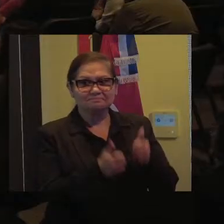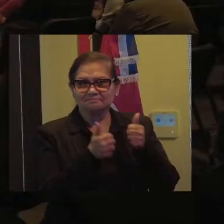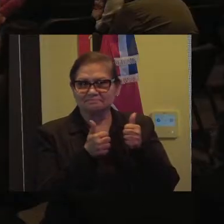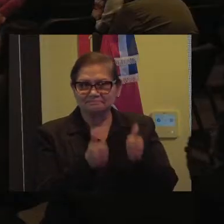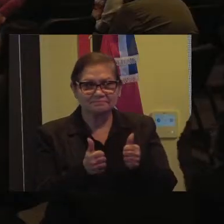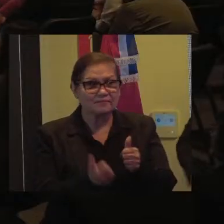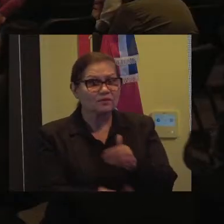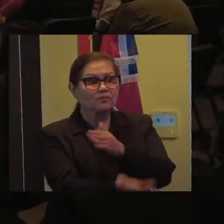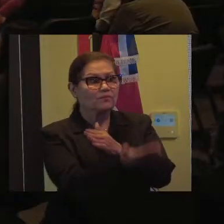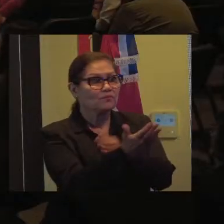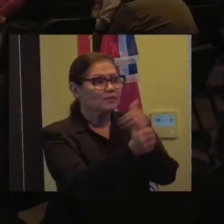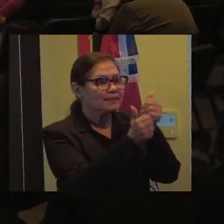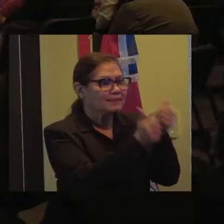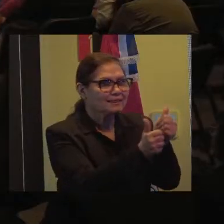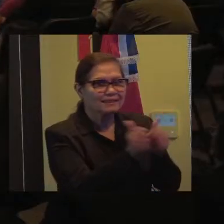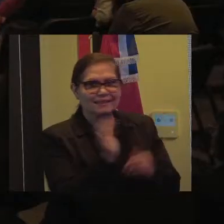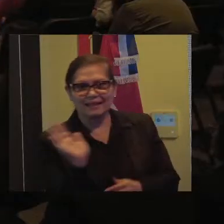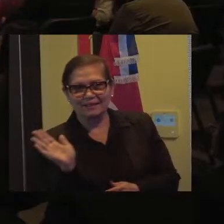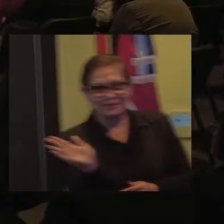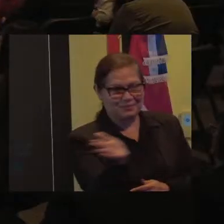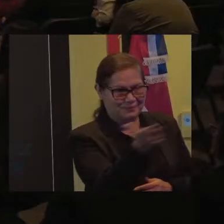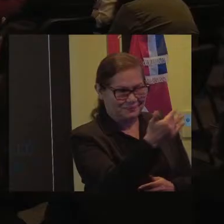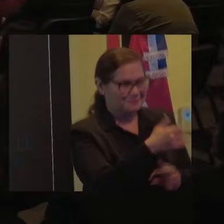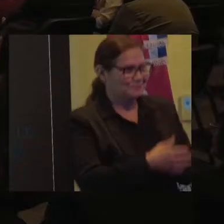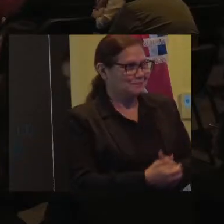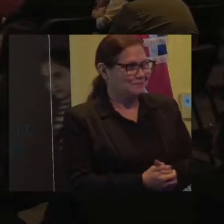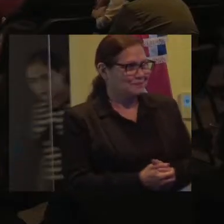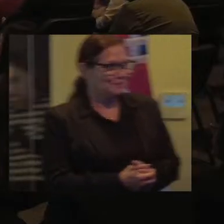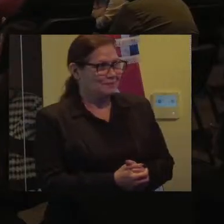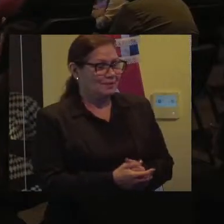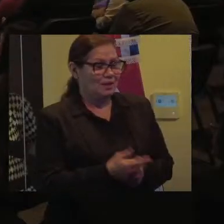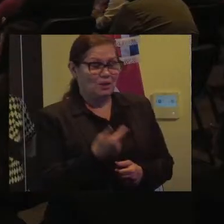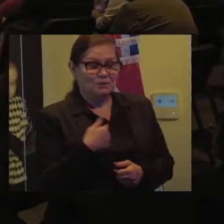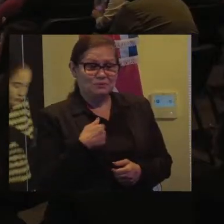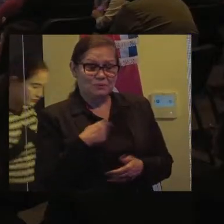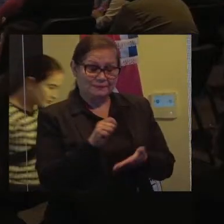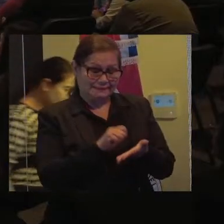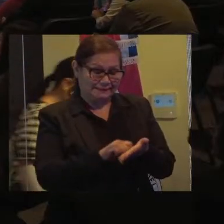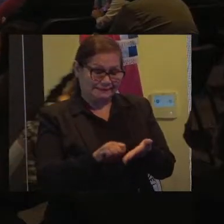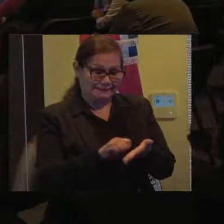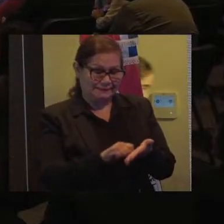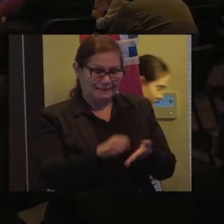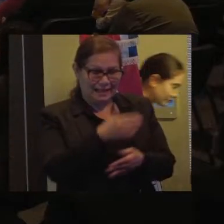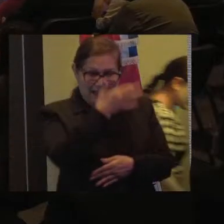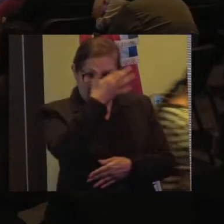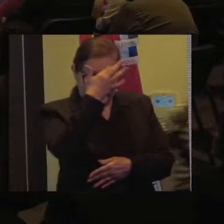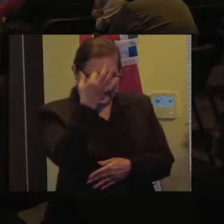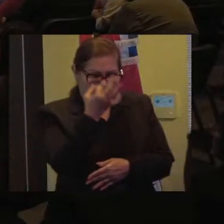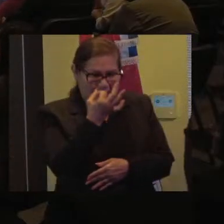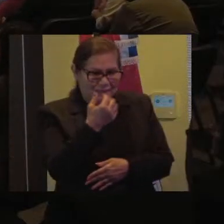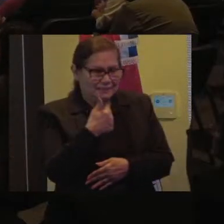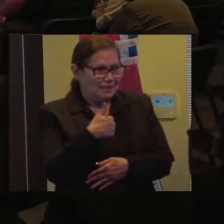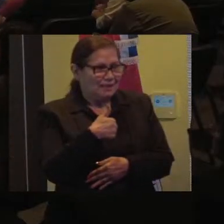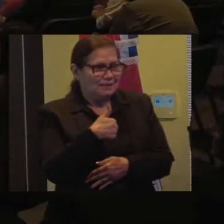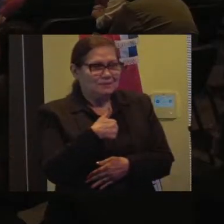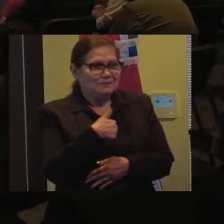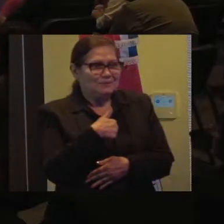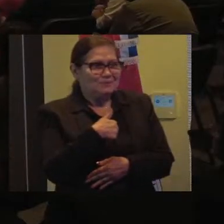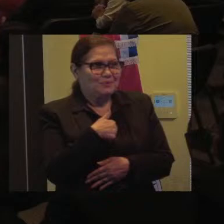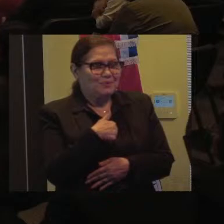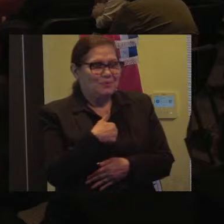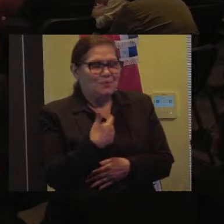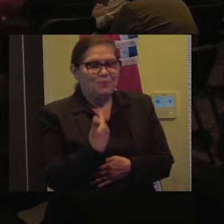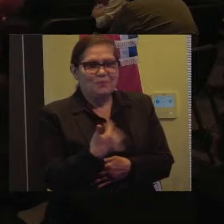Muy buenos días. Eh, Tuve que escribir porque realmente para mí es una